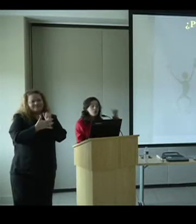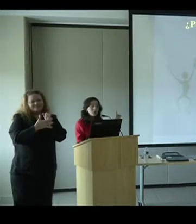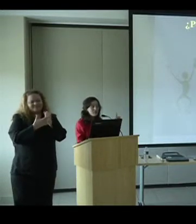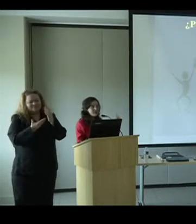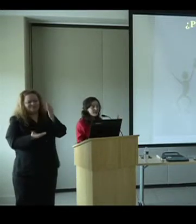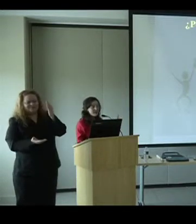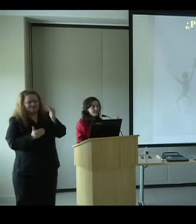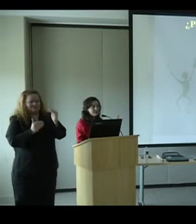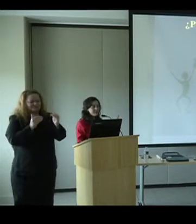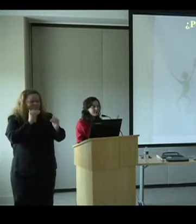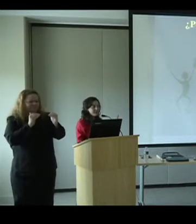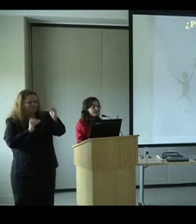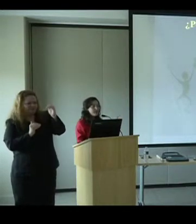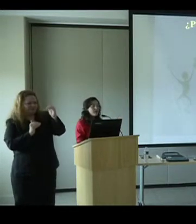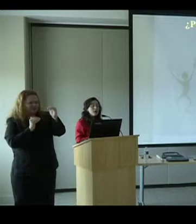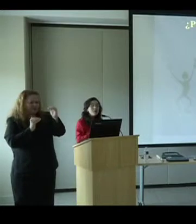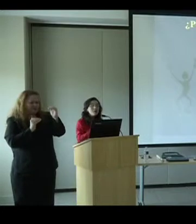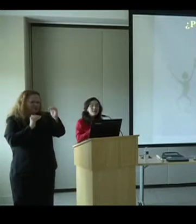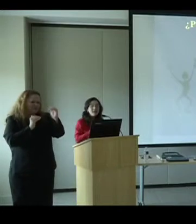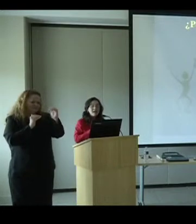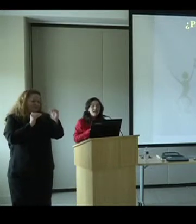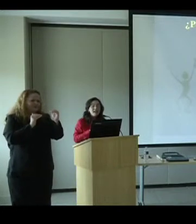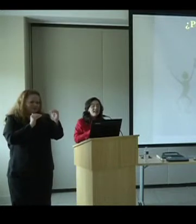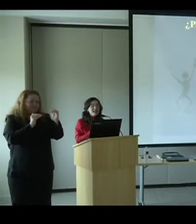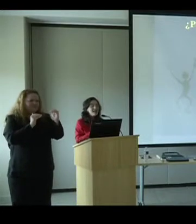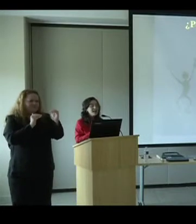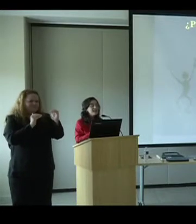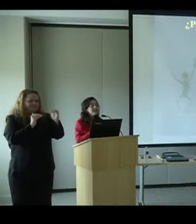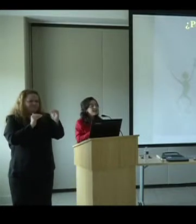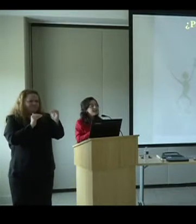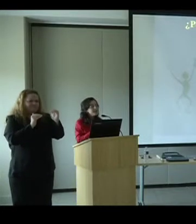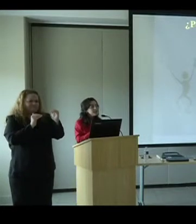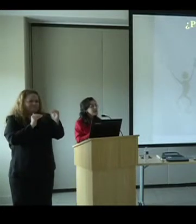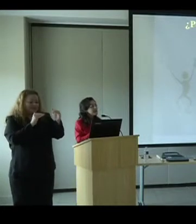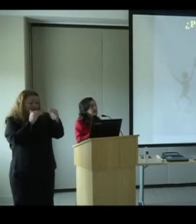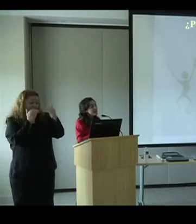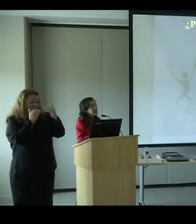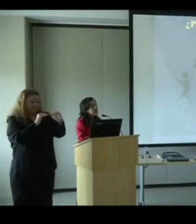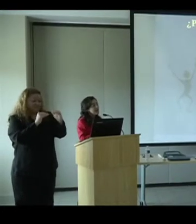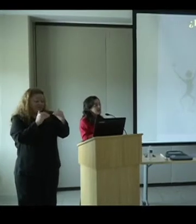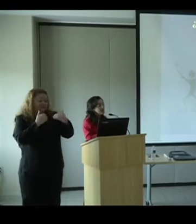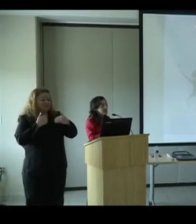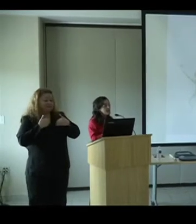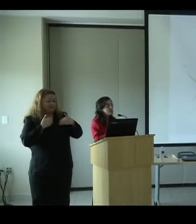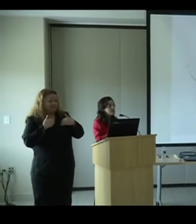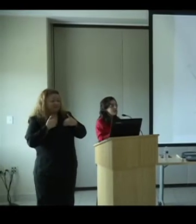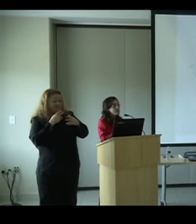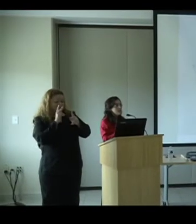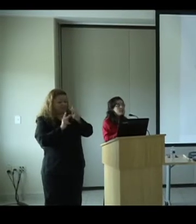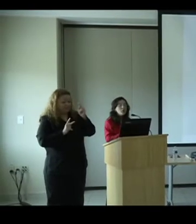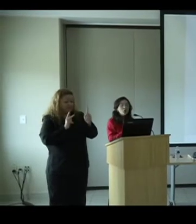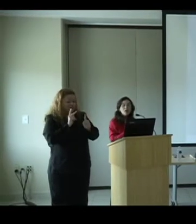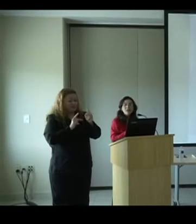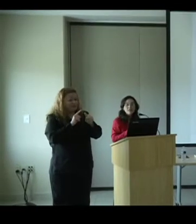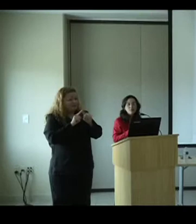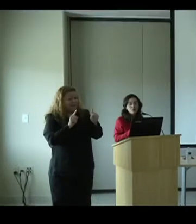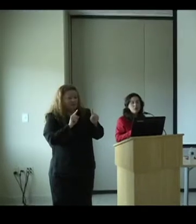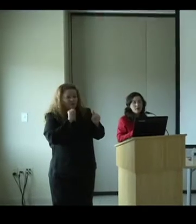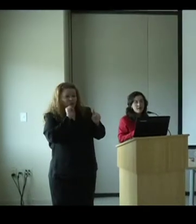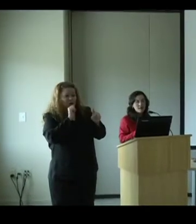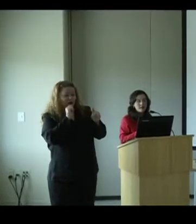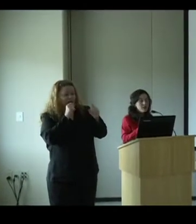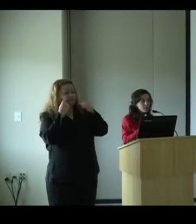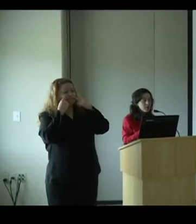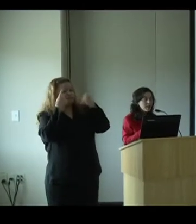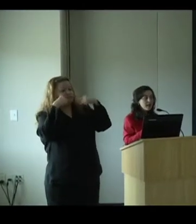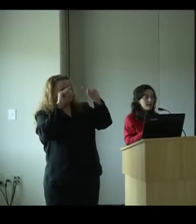no remedia va a compensar aquella limitación que existe en el individuo pero no la va